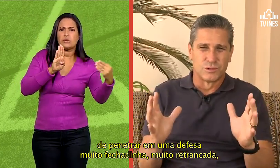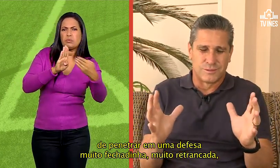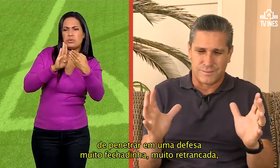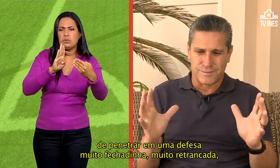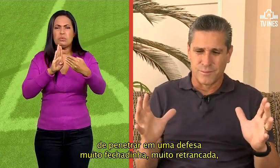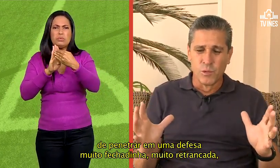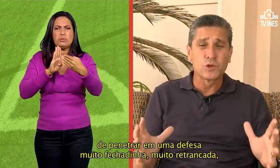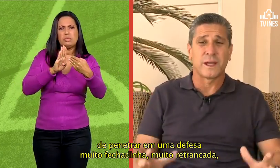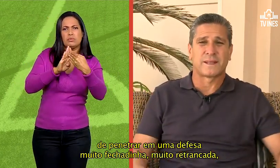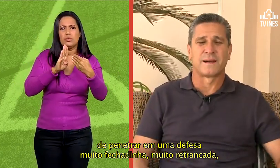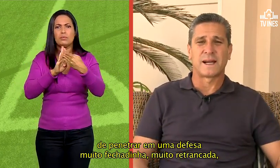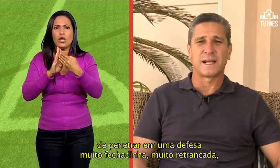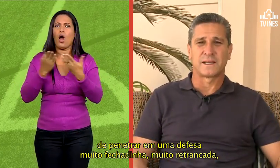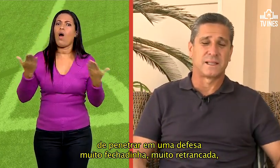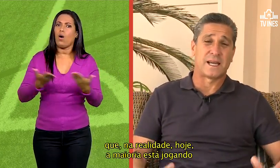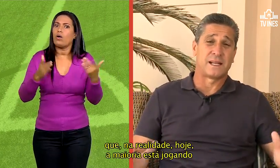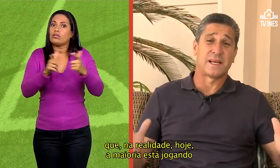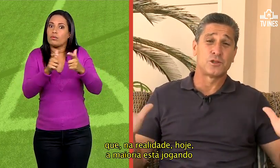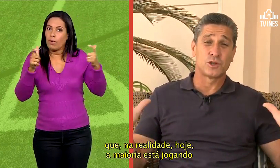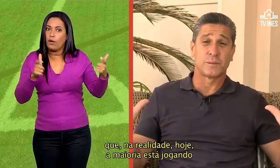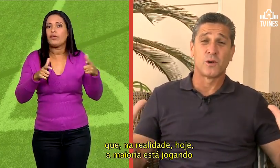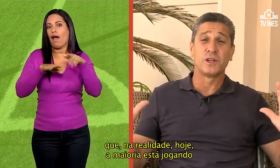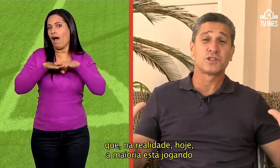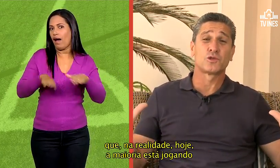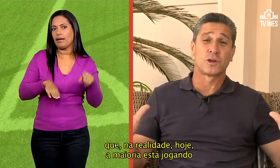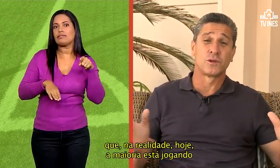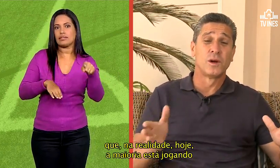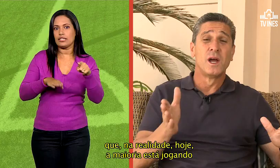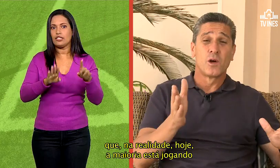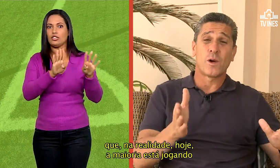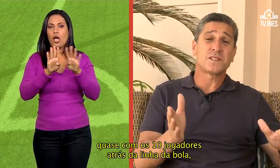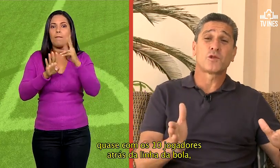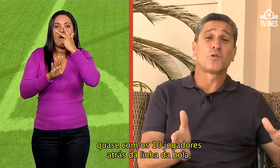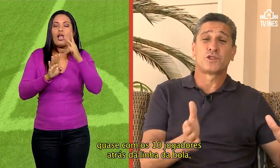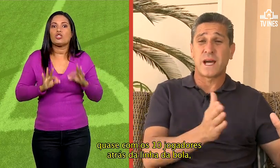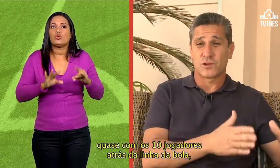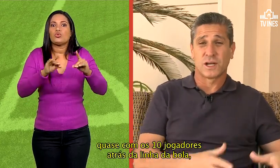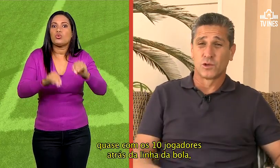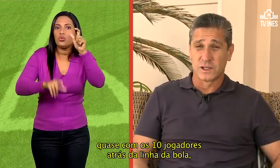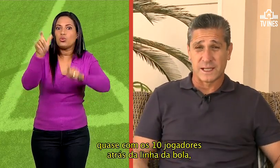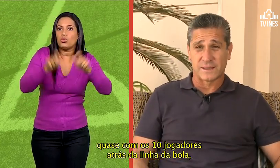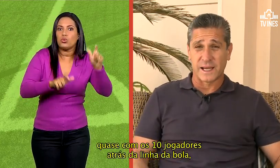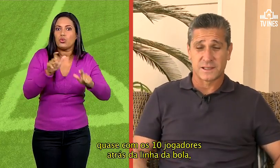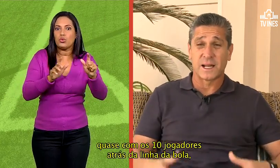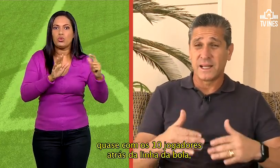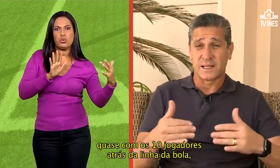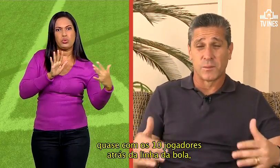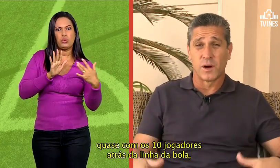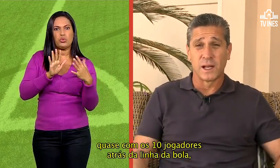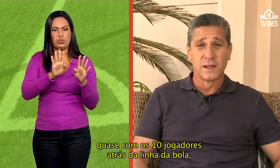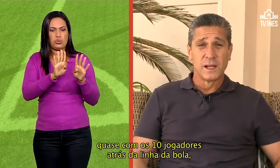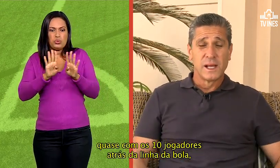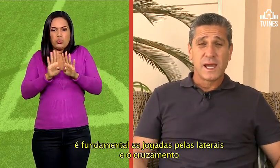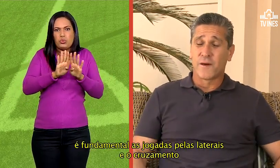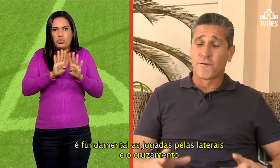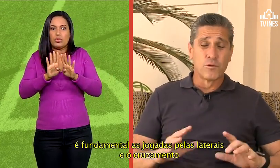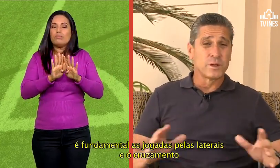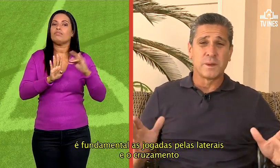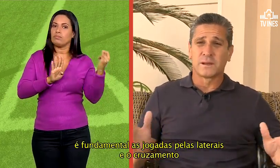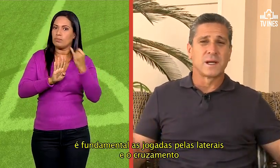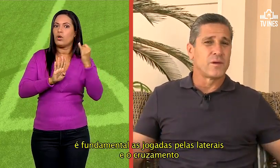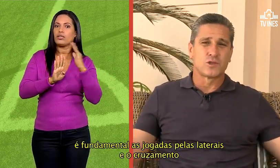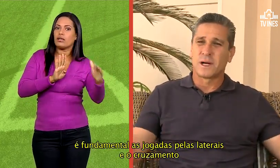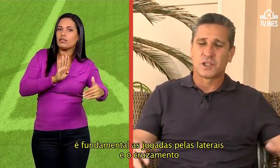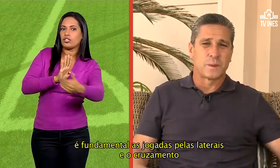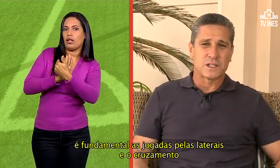muito retrancada, que na realidade hoje a maioria estão jogando quase com os 10 jogadores atrás da linha da bola, é